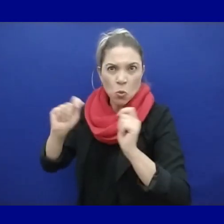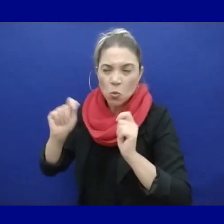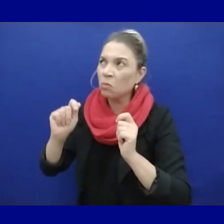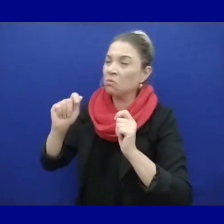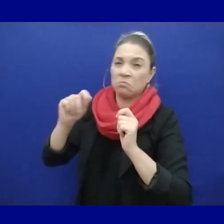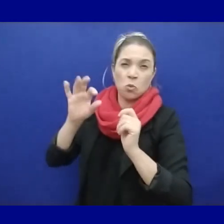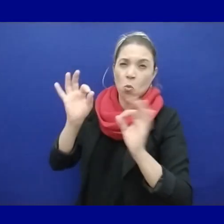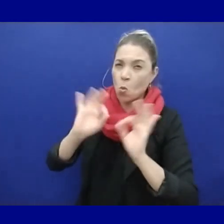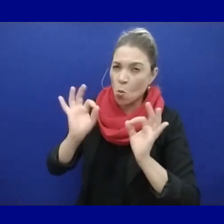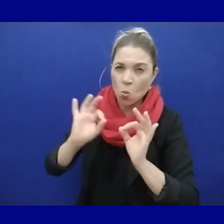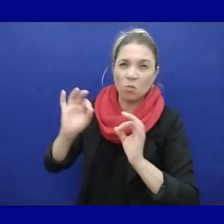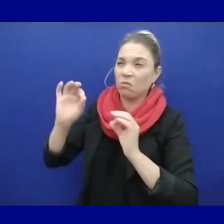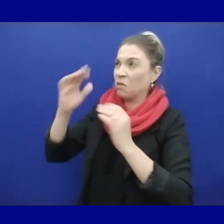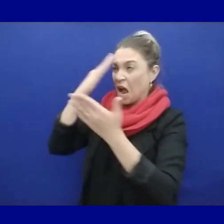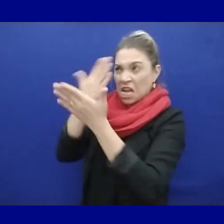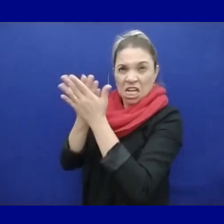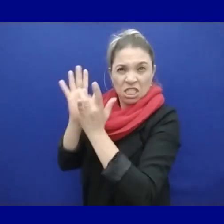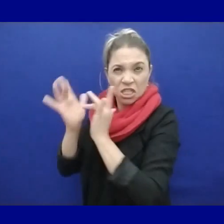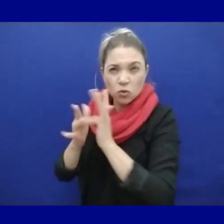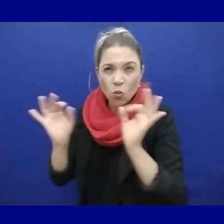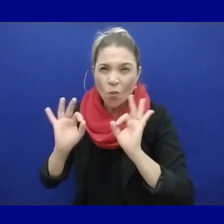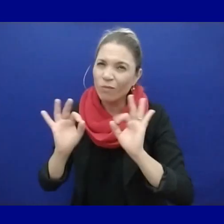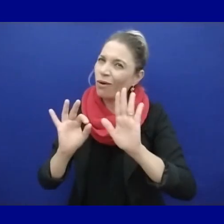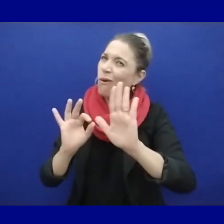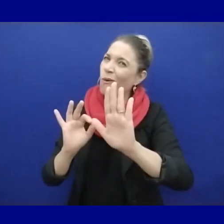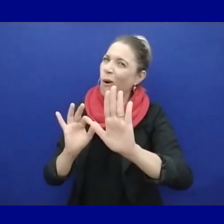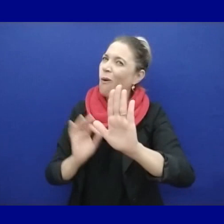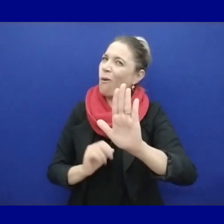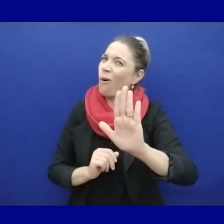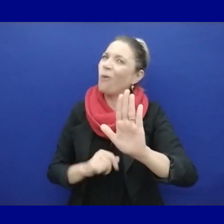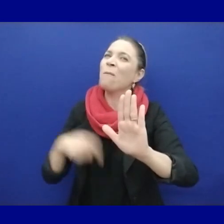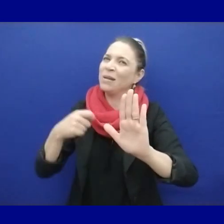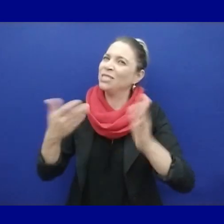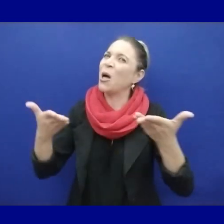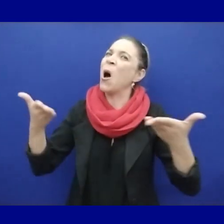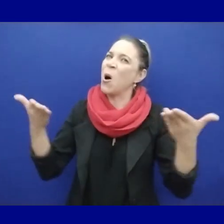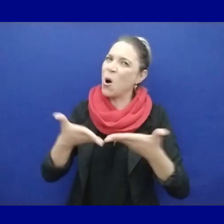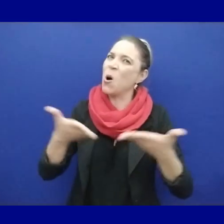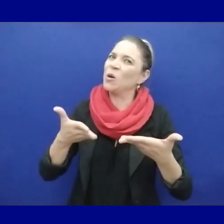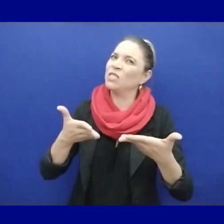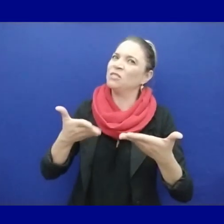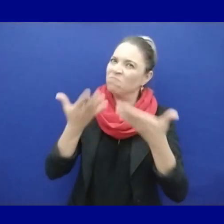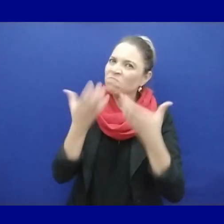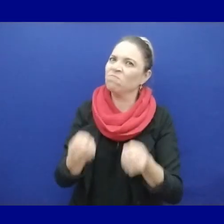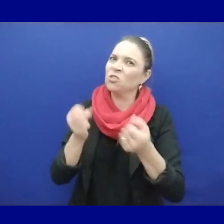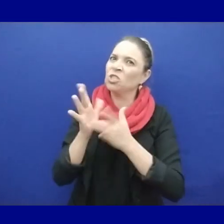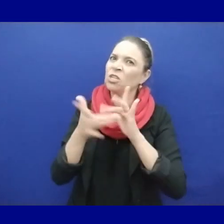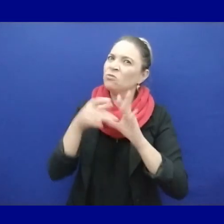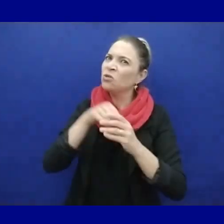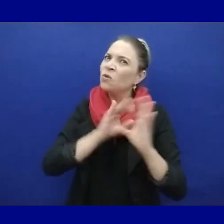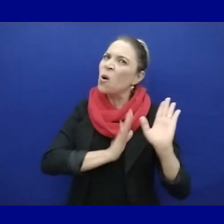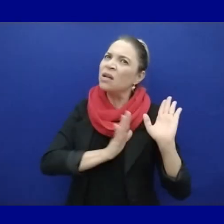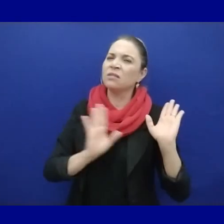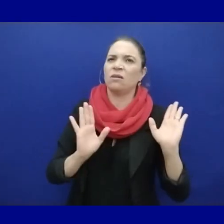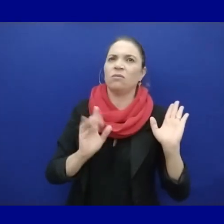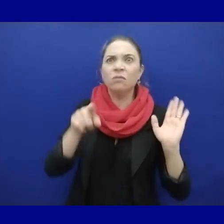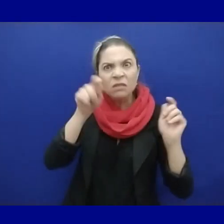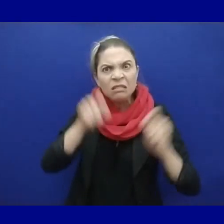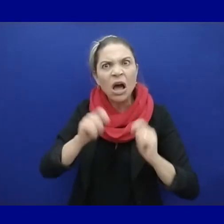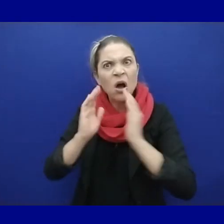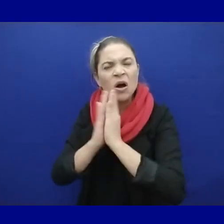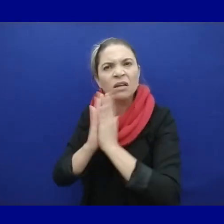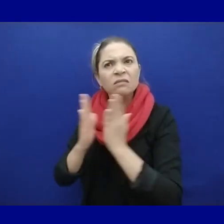nele nessa hora. Jesus é o mesmo que estendeu a sua mão a Pedro, estende a mão a